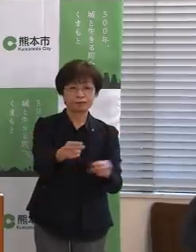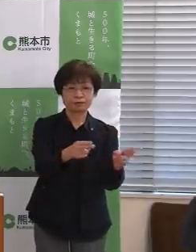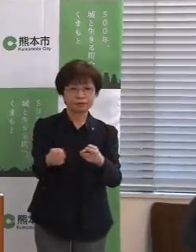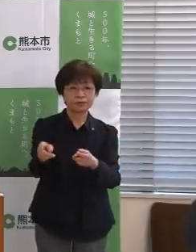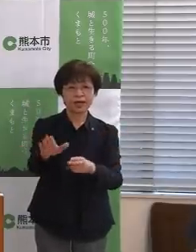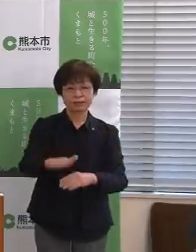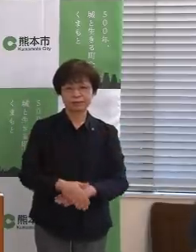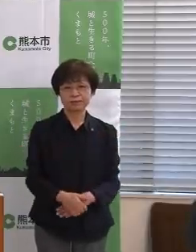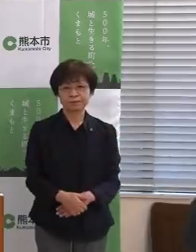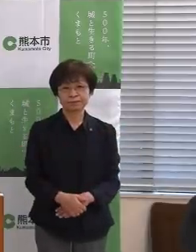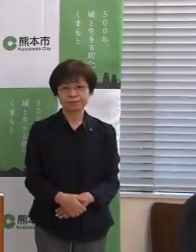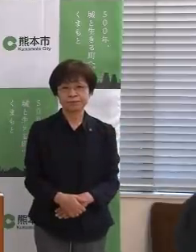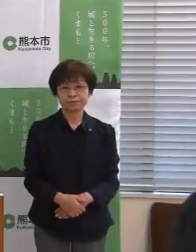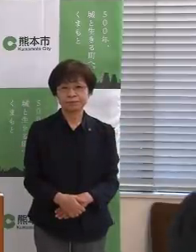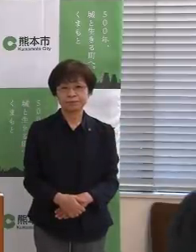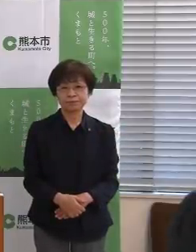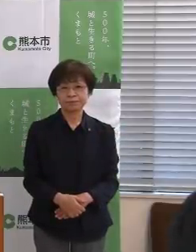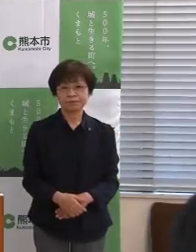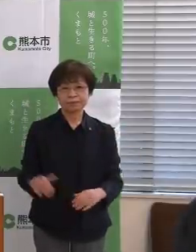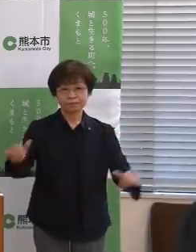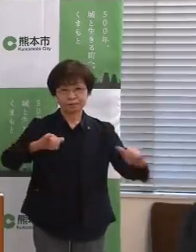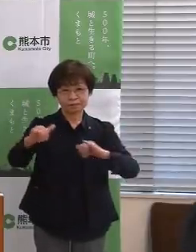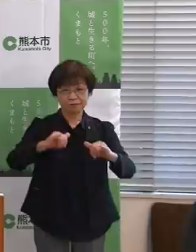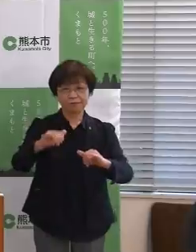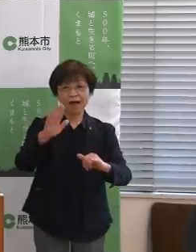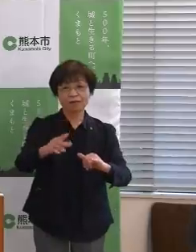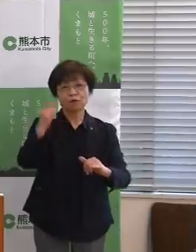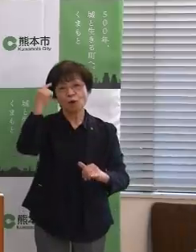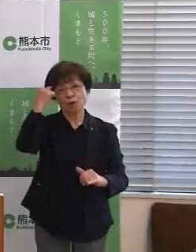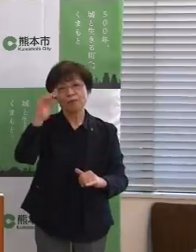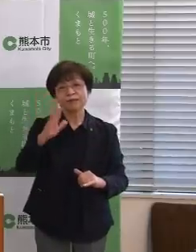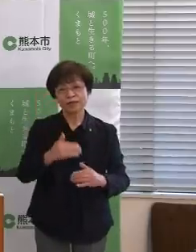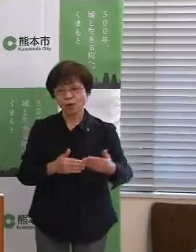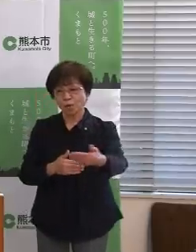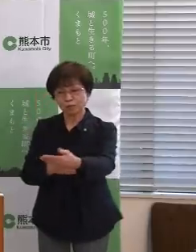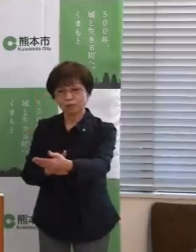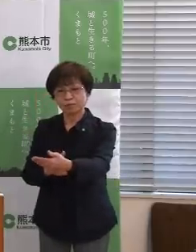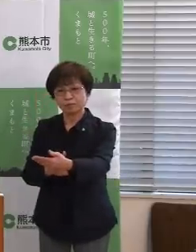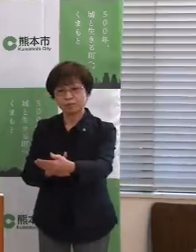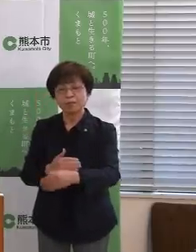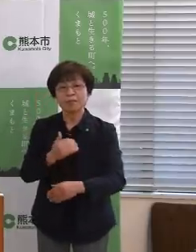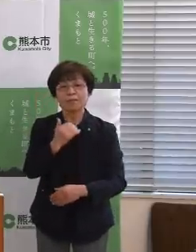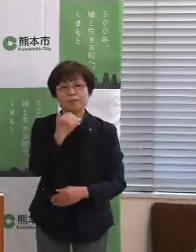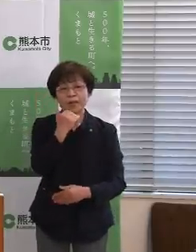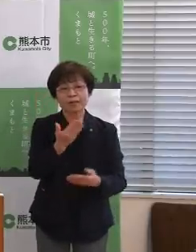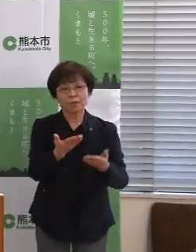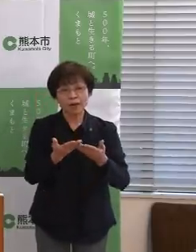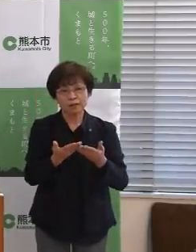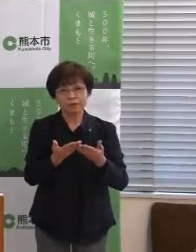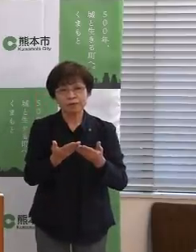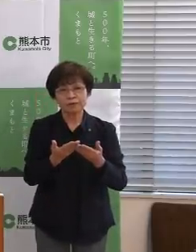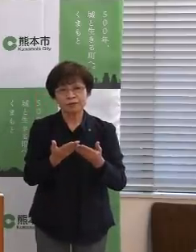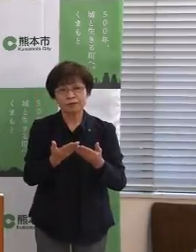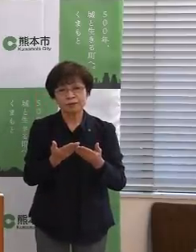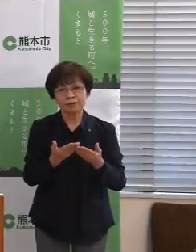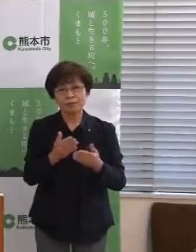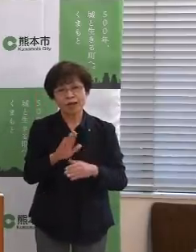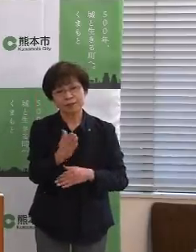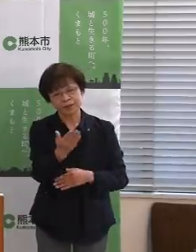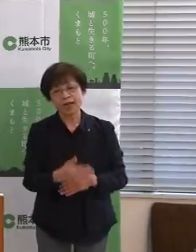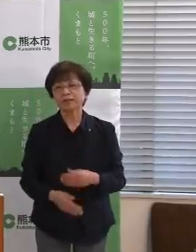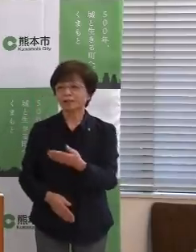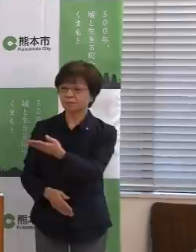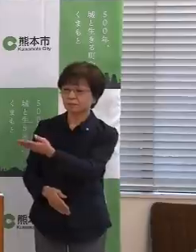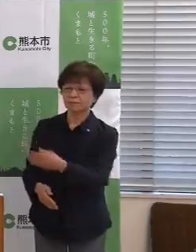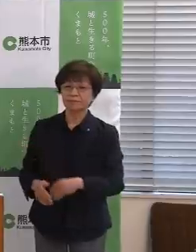の体制ということであります、 はい、まあ、一斉にかかってくると思ったら、そこはちゃんと回ってもらって、 まあ、当然いろいろ案内で、例えば